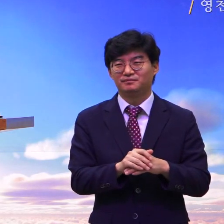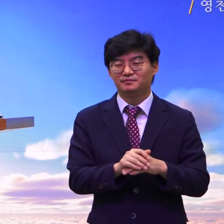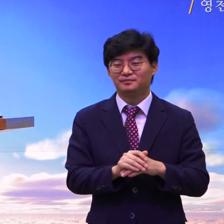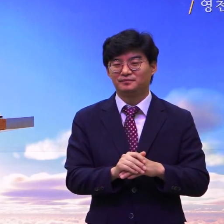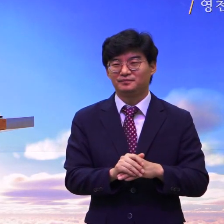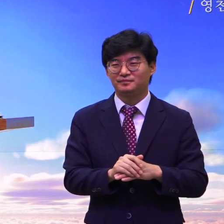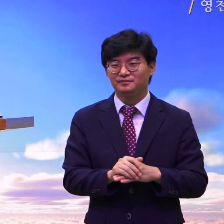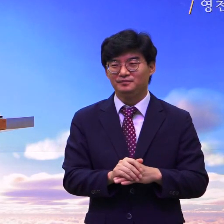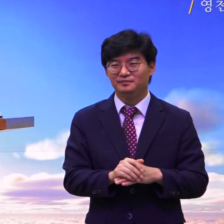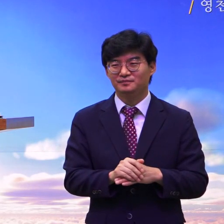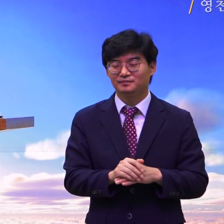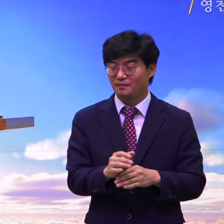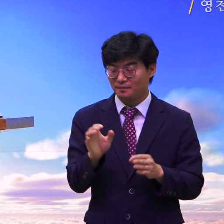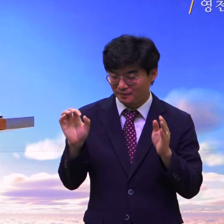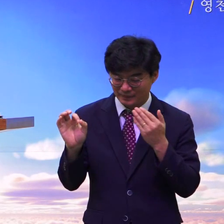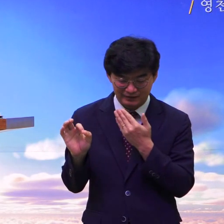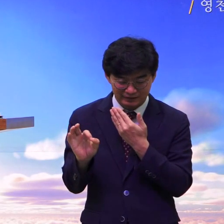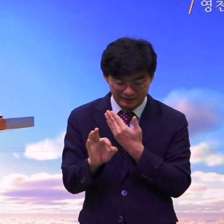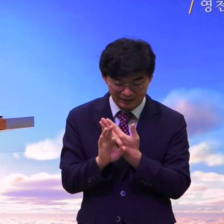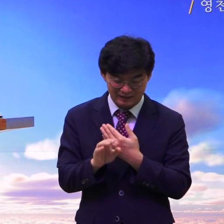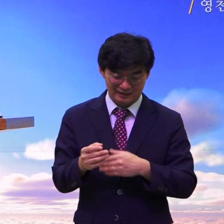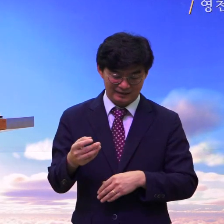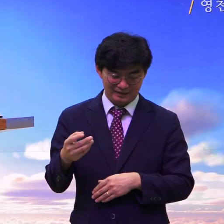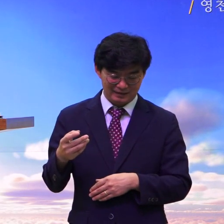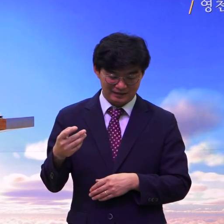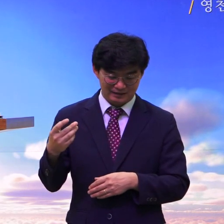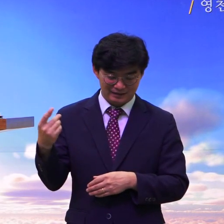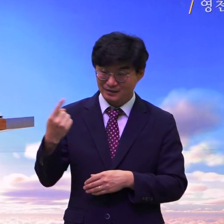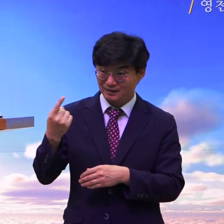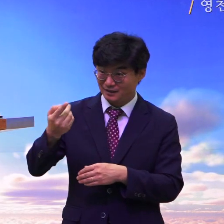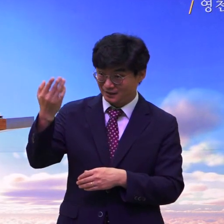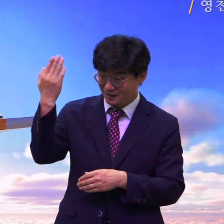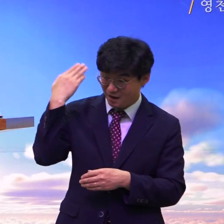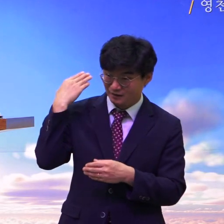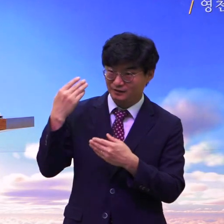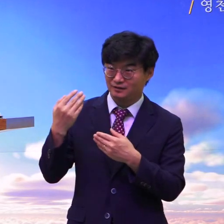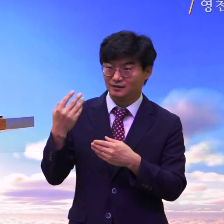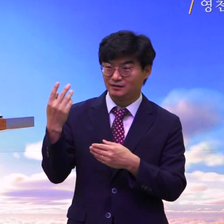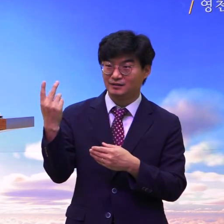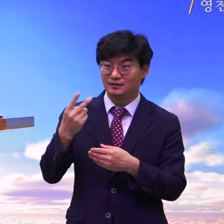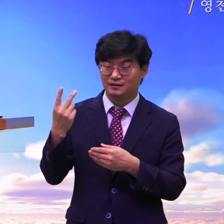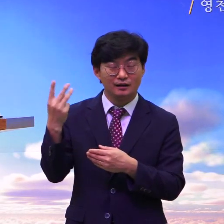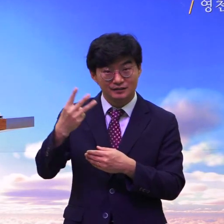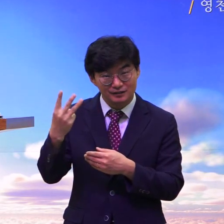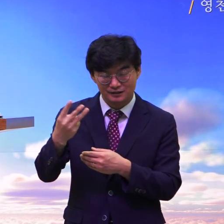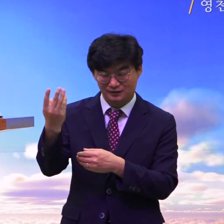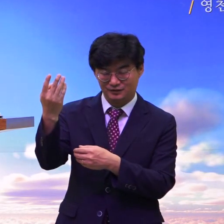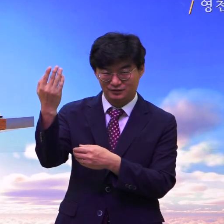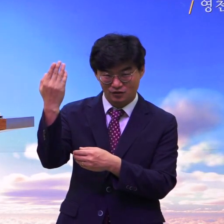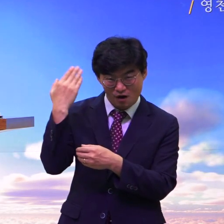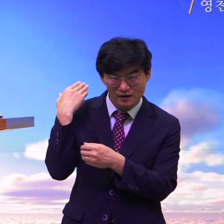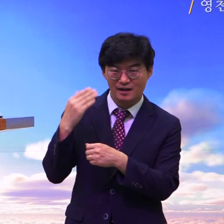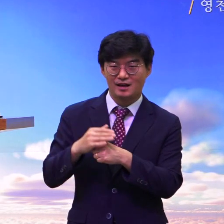여러분, 만약에 이 수천 년 전에 이 다윗의 이 상황 속에 여러분이 있었다면